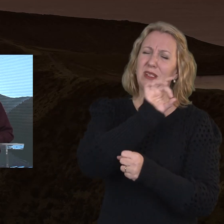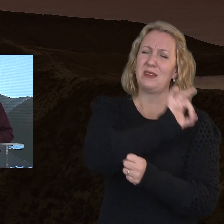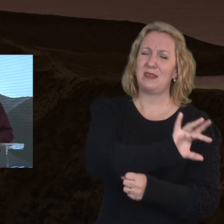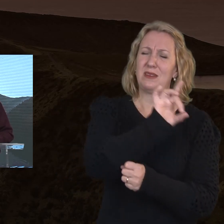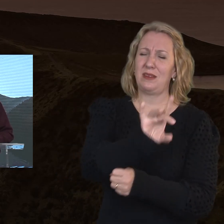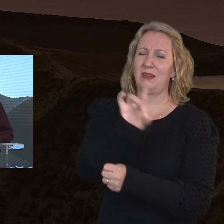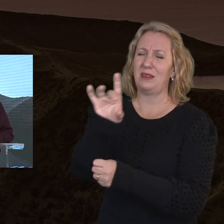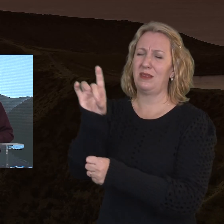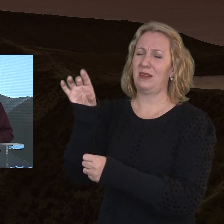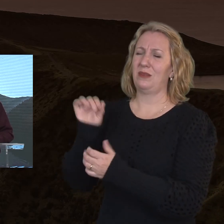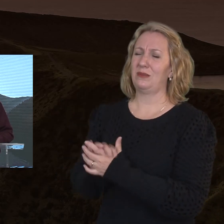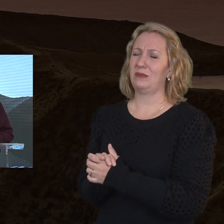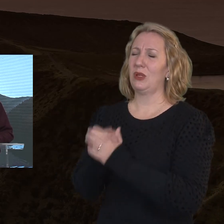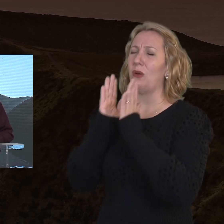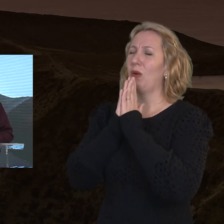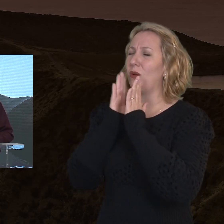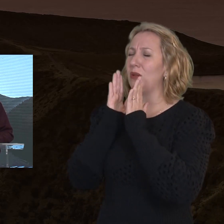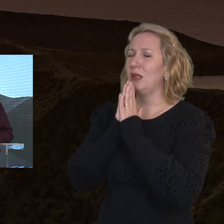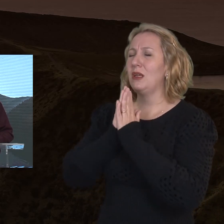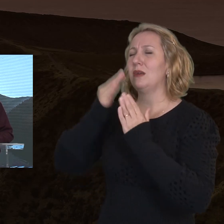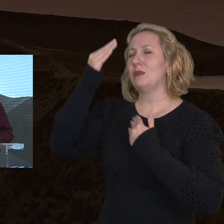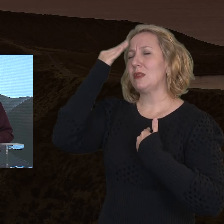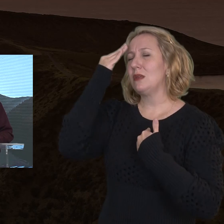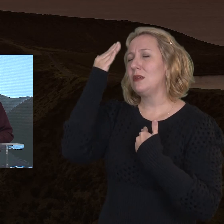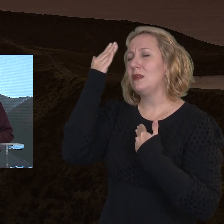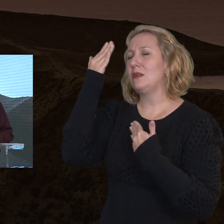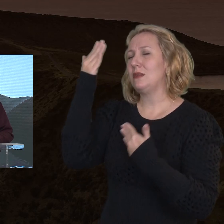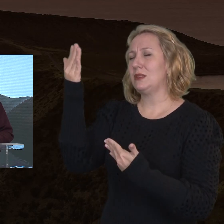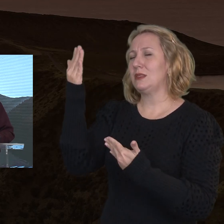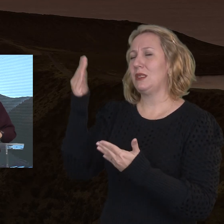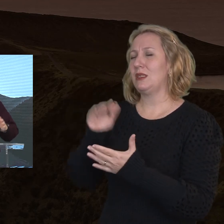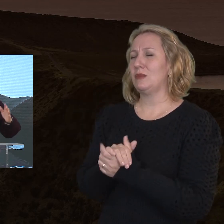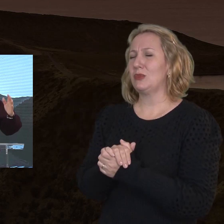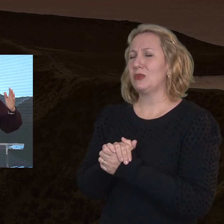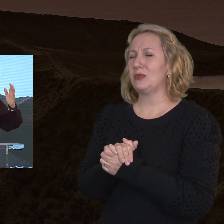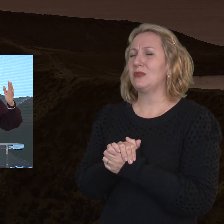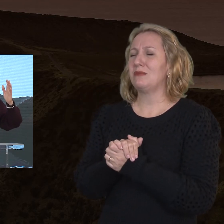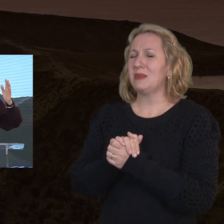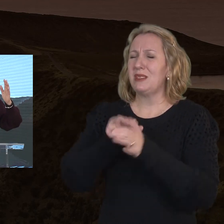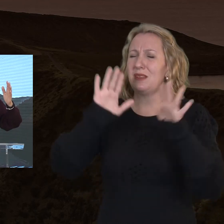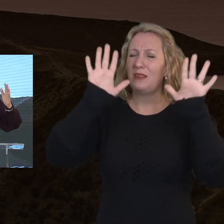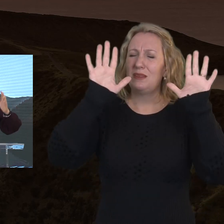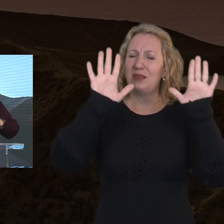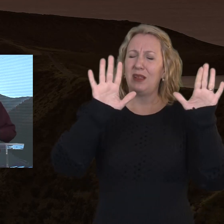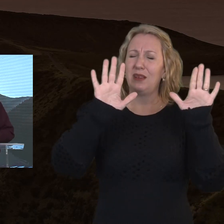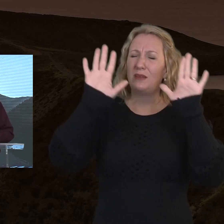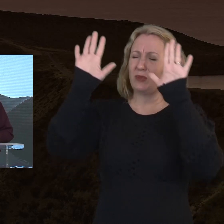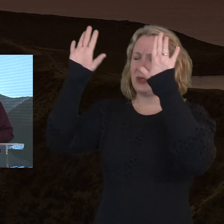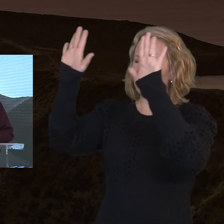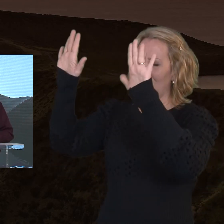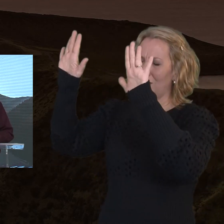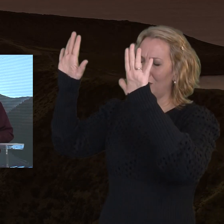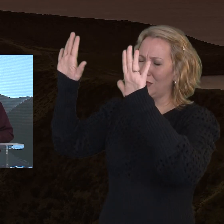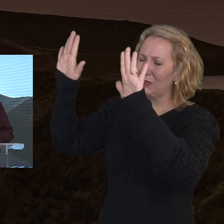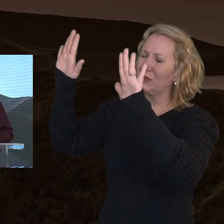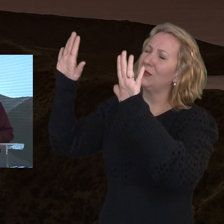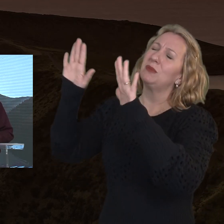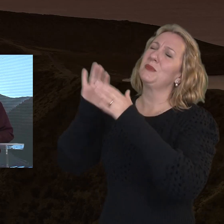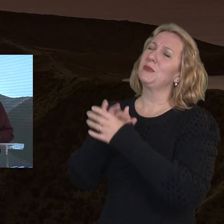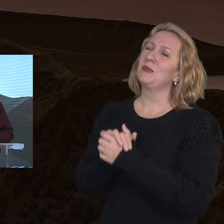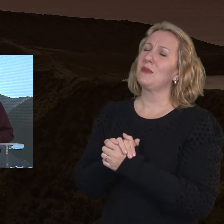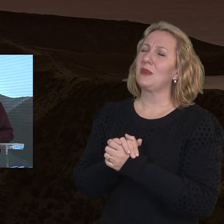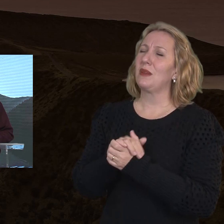nós oramos e te agradecemos e estendemos nossas mãos em tua direção pedindo